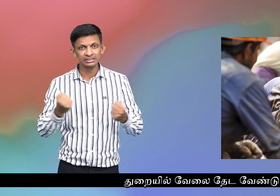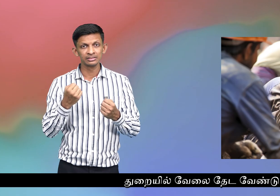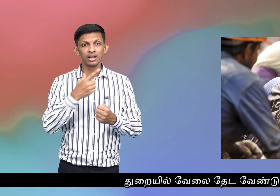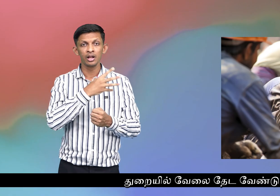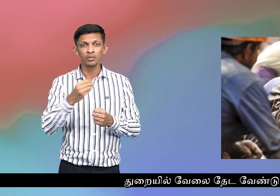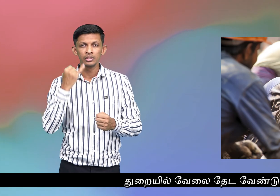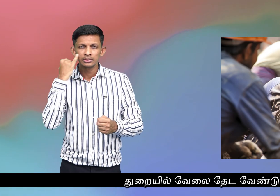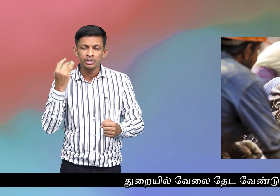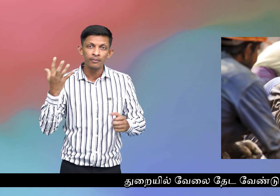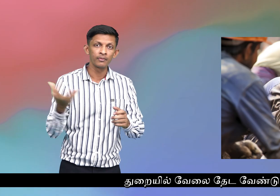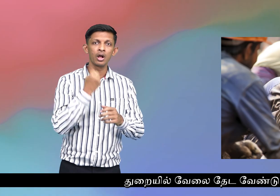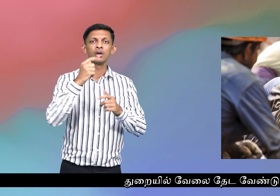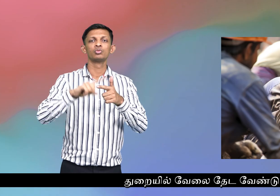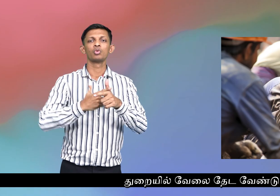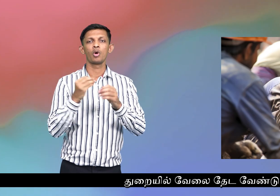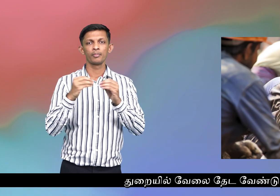துறையில் வேலை தேட வேண்டும்.